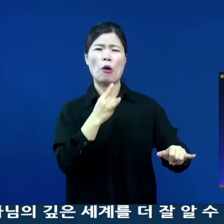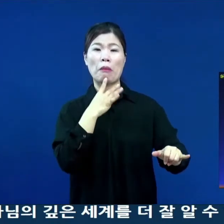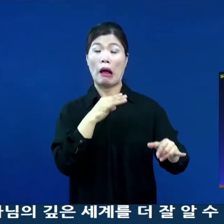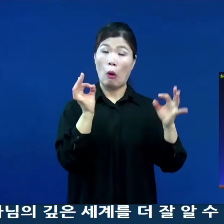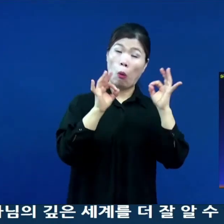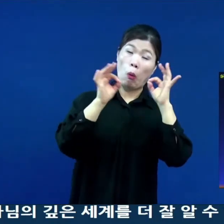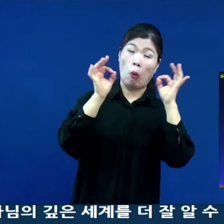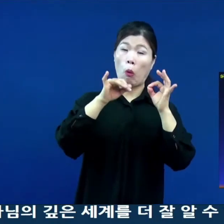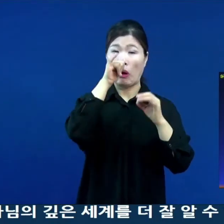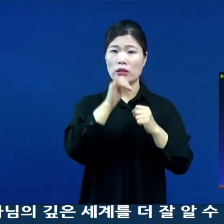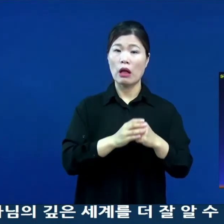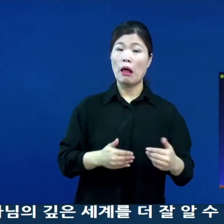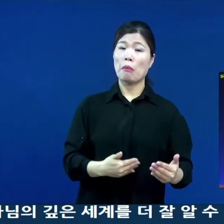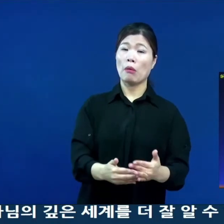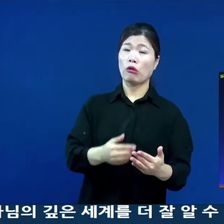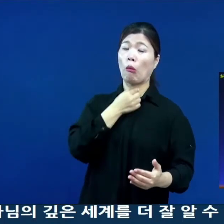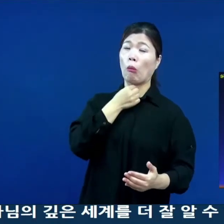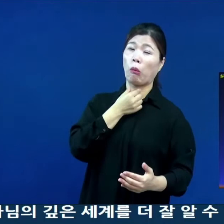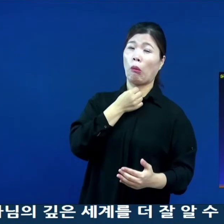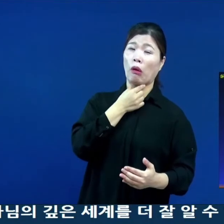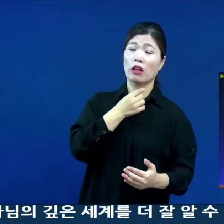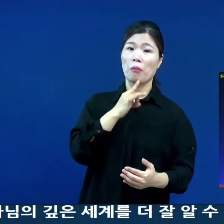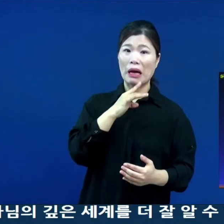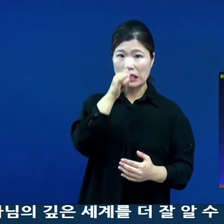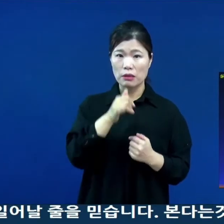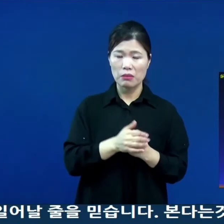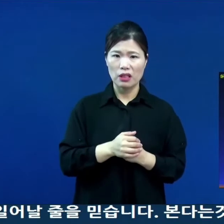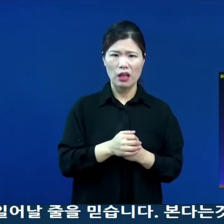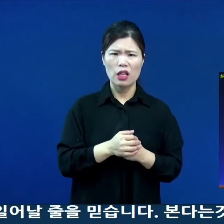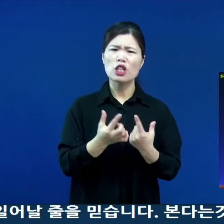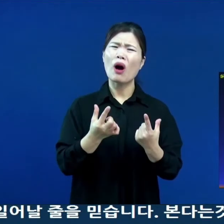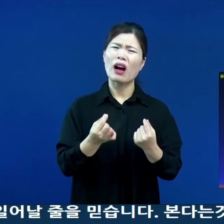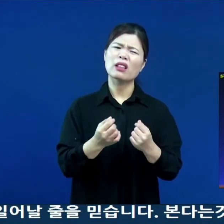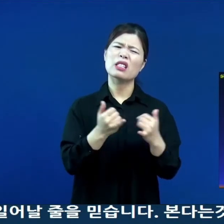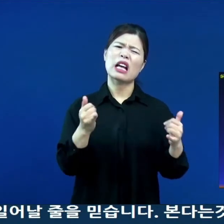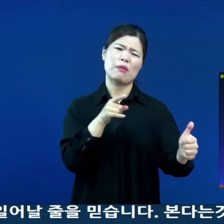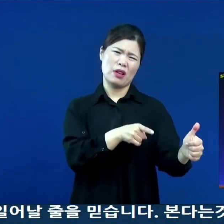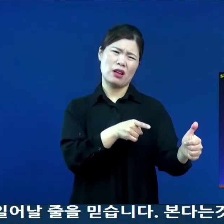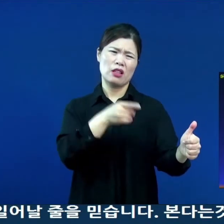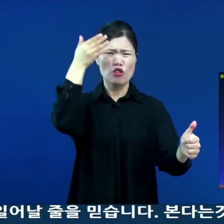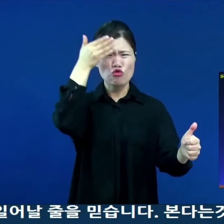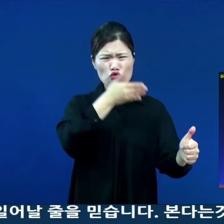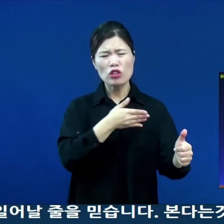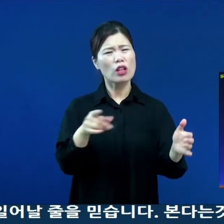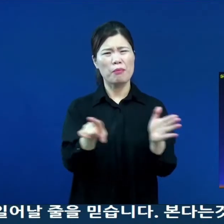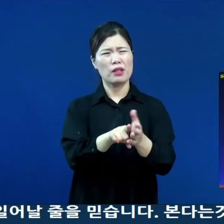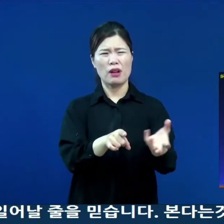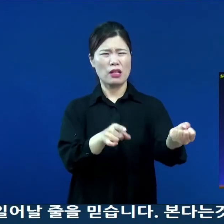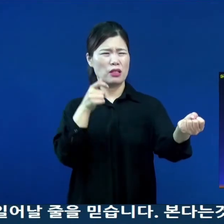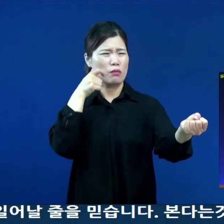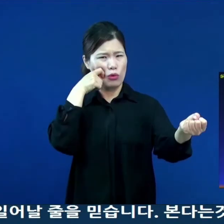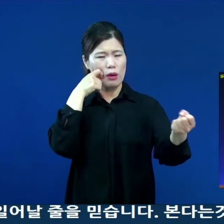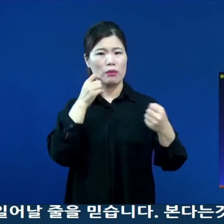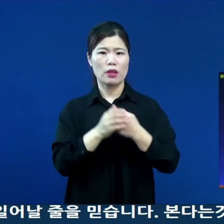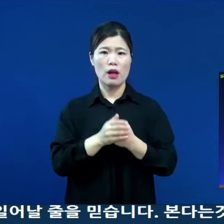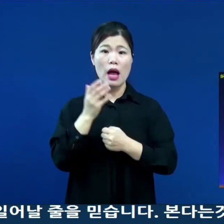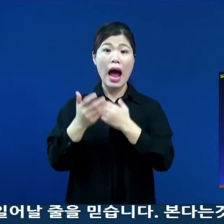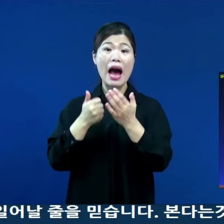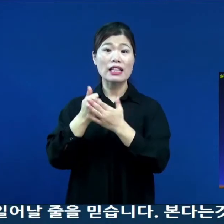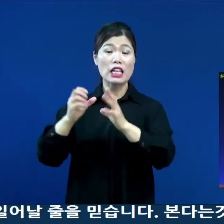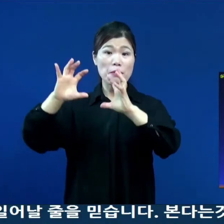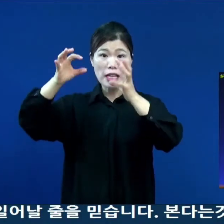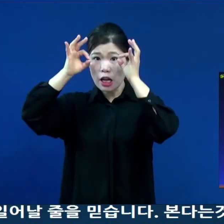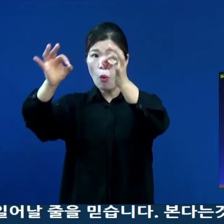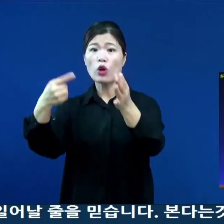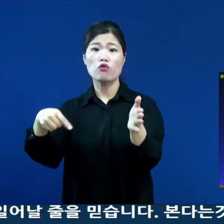거죠. 이런 사람들에게 믿음은 순전한 믿음이 될 수 없는 겁니다. 그래서 하나님의 세계를 보려면 그